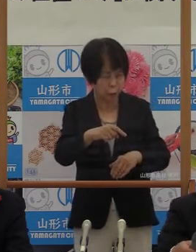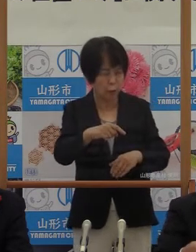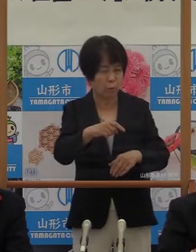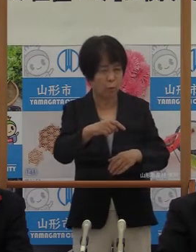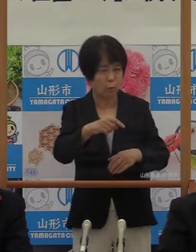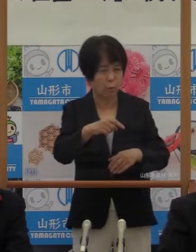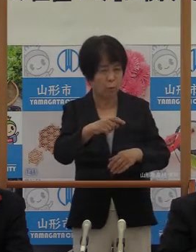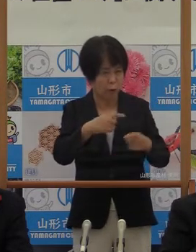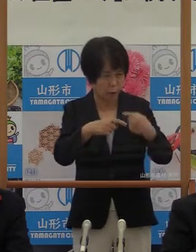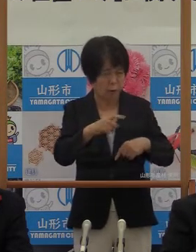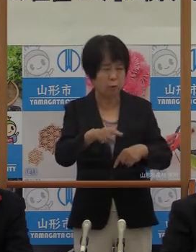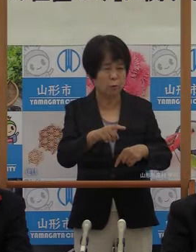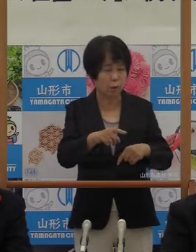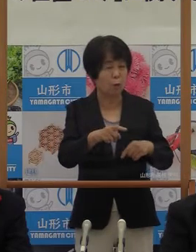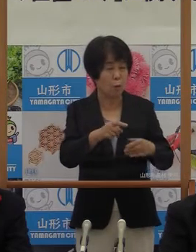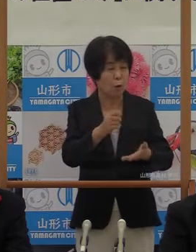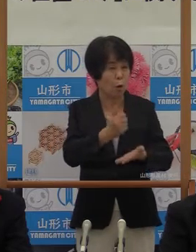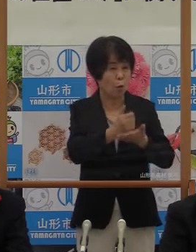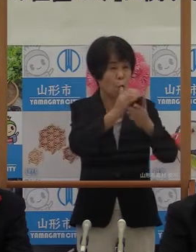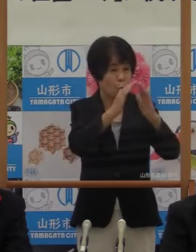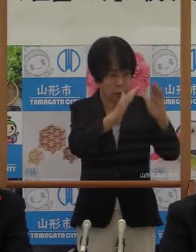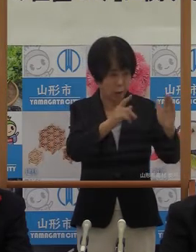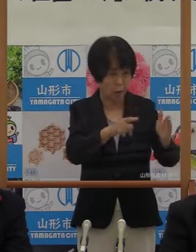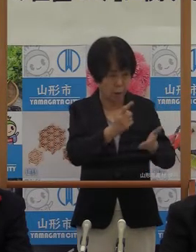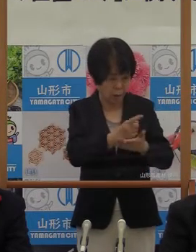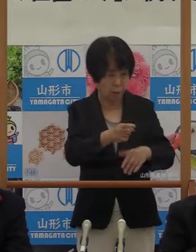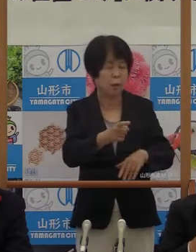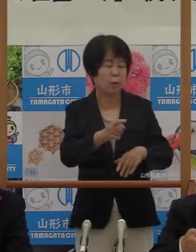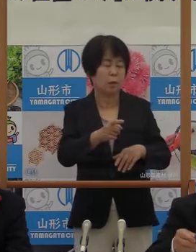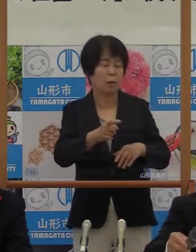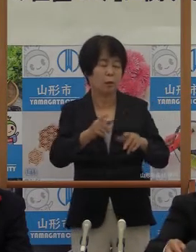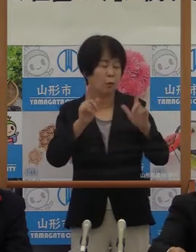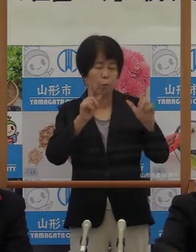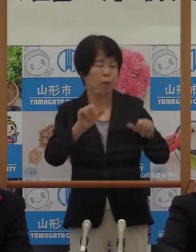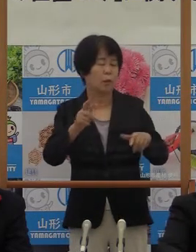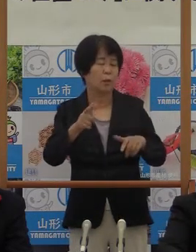含めた。 はい、全てでございます。